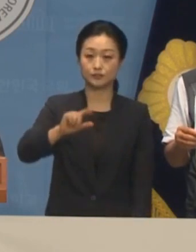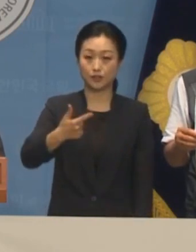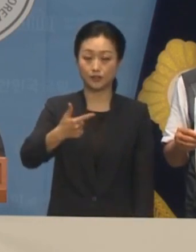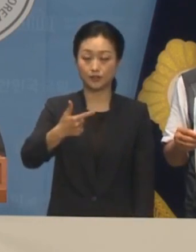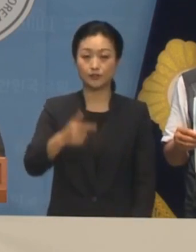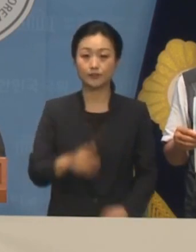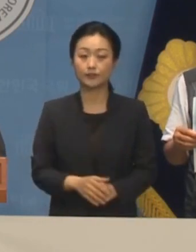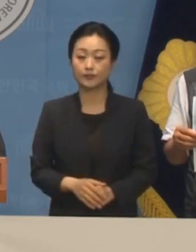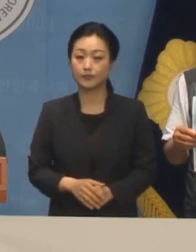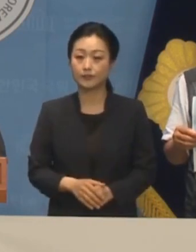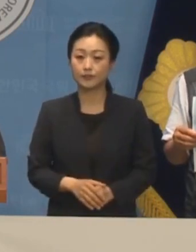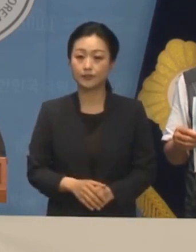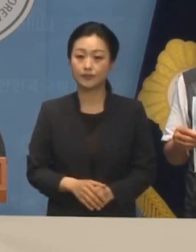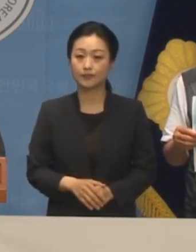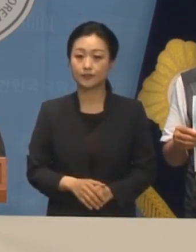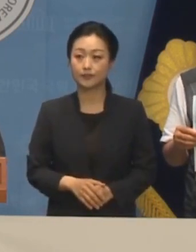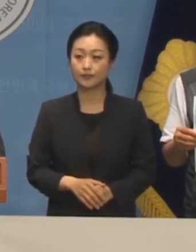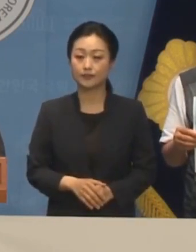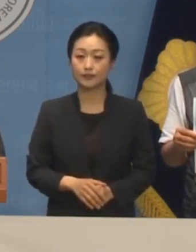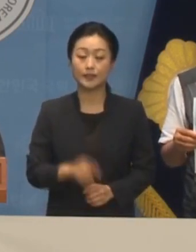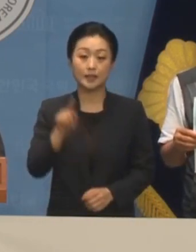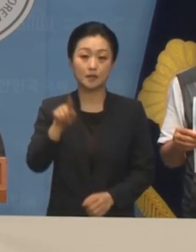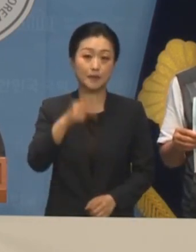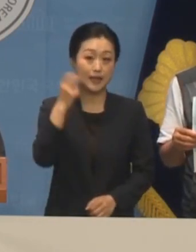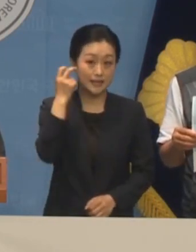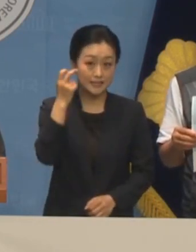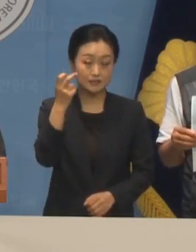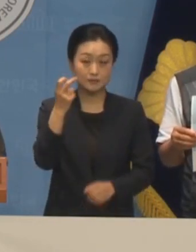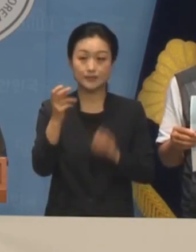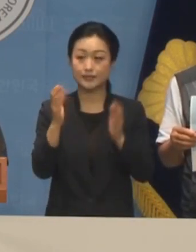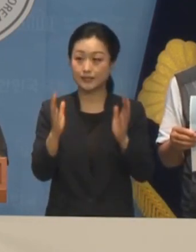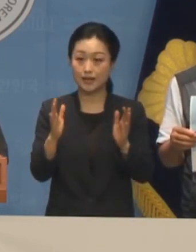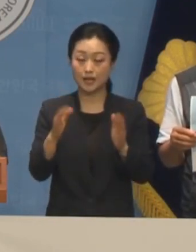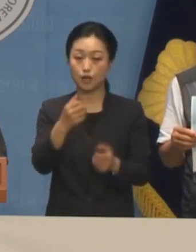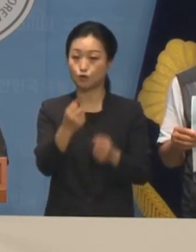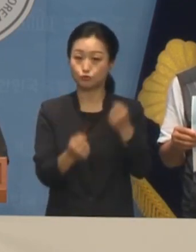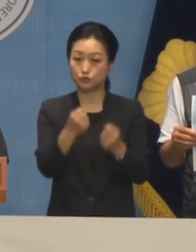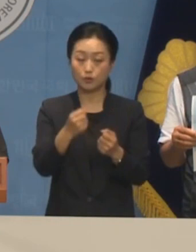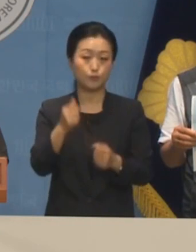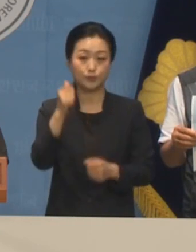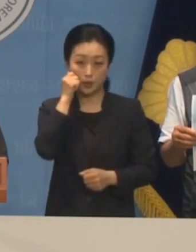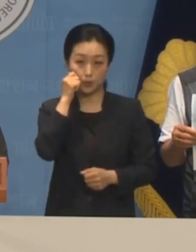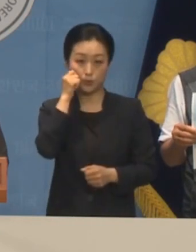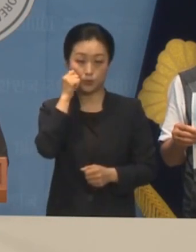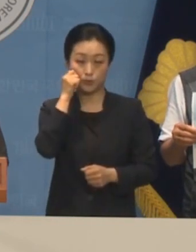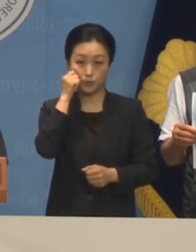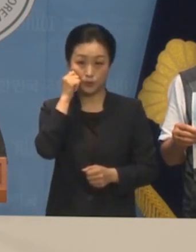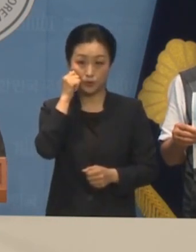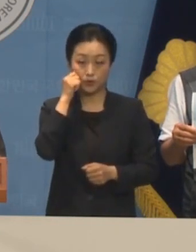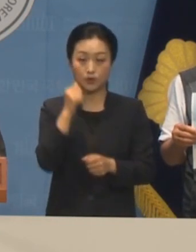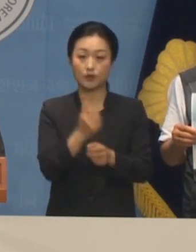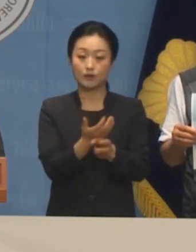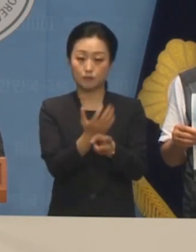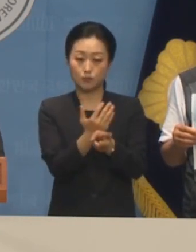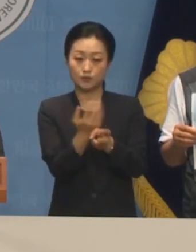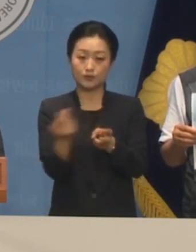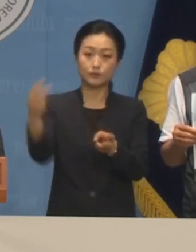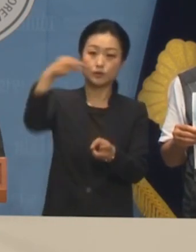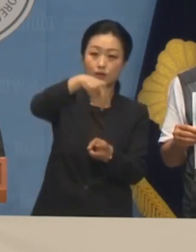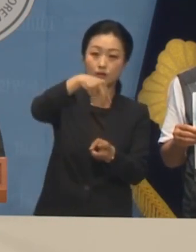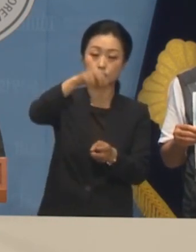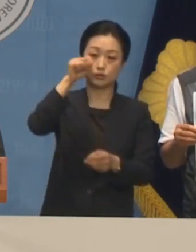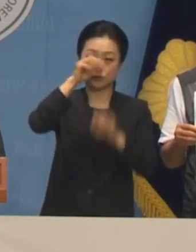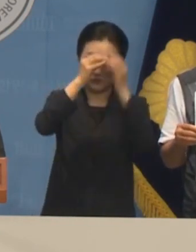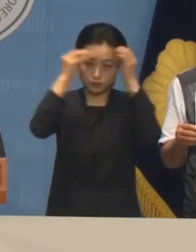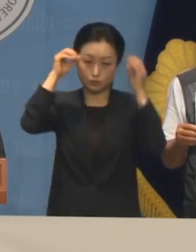120일이 넘는 훌쩍 넘는 기간은 운전대에서 손을 놓고 거리에서 고공에서 투쟁한 노동자들이 있었습니다